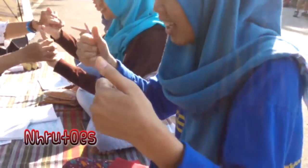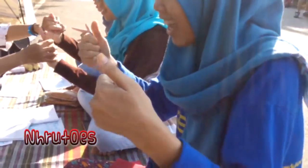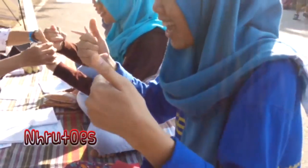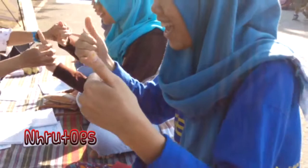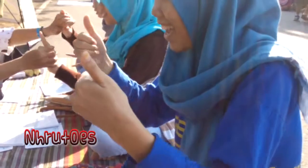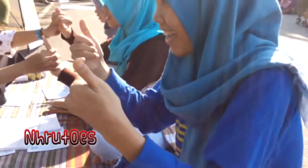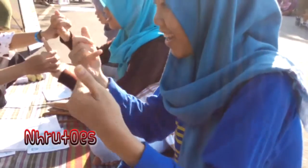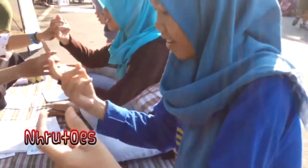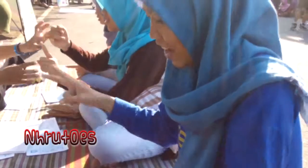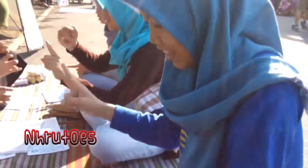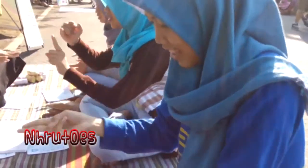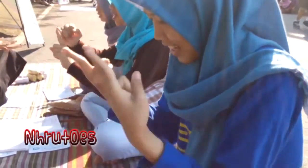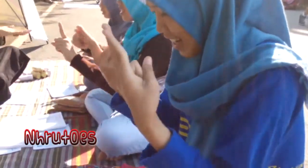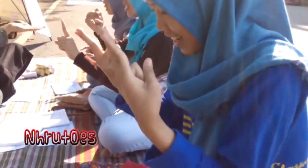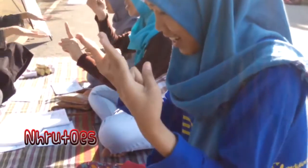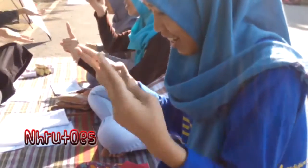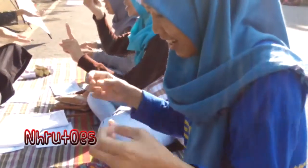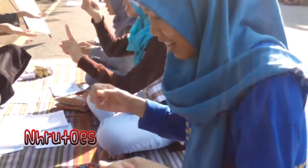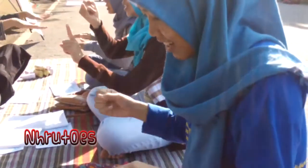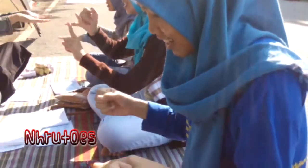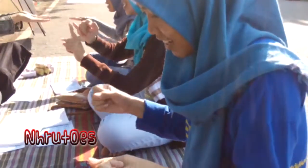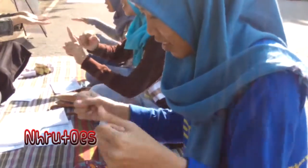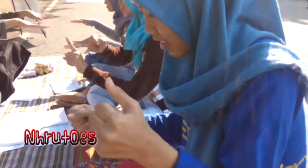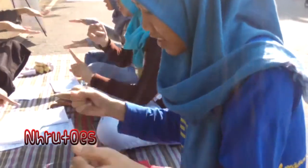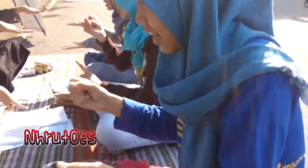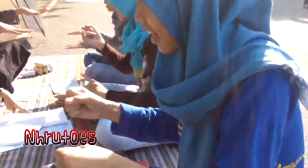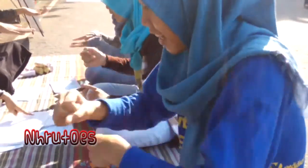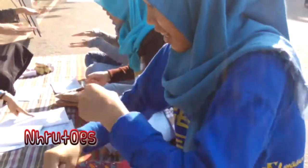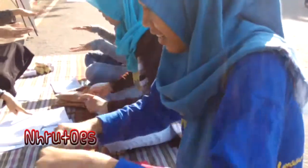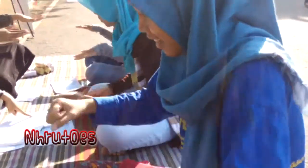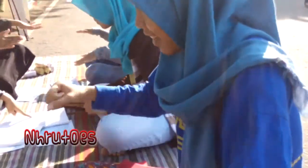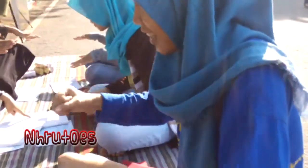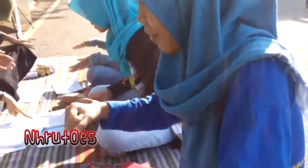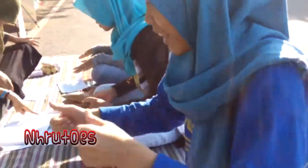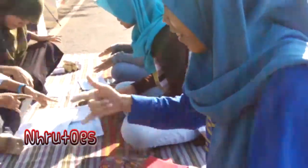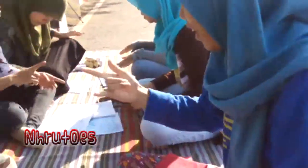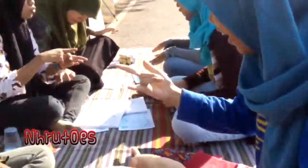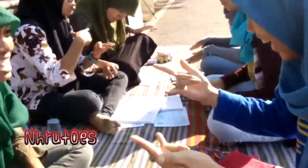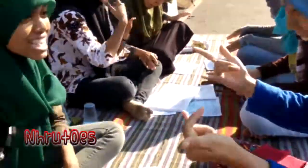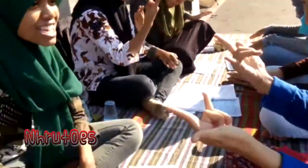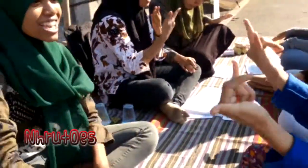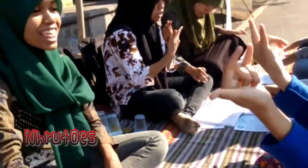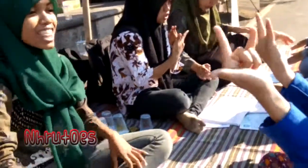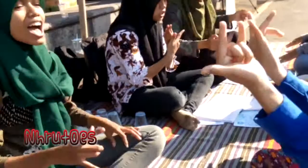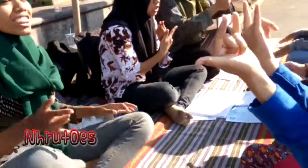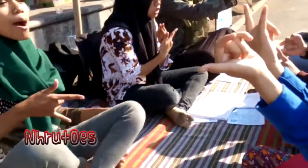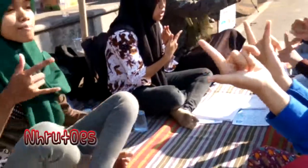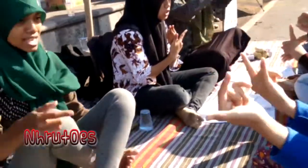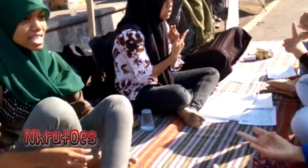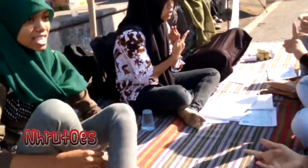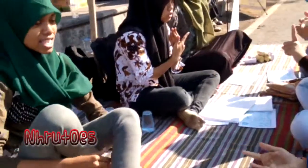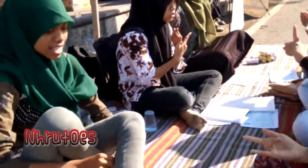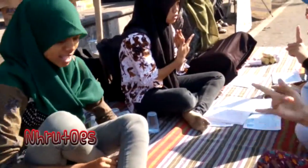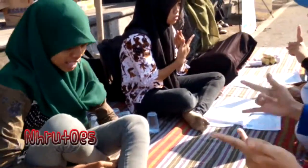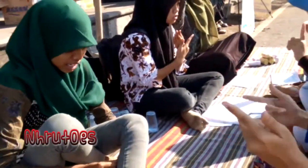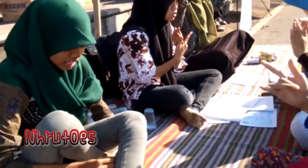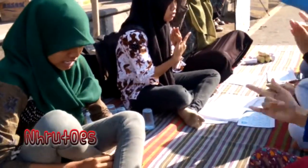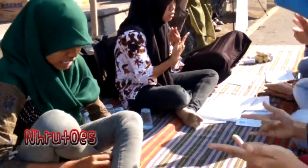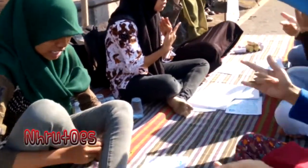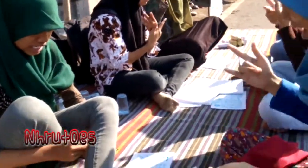tren. Tanduk Rico. Terima kasih ya hadirin ya sampai selesai acara ini ya. Jadi